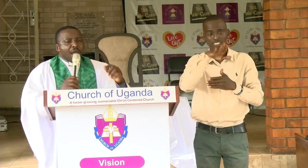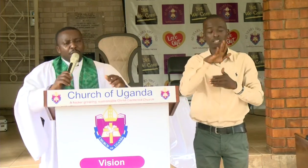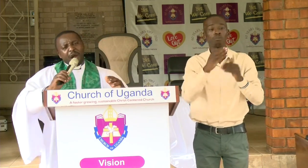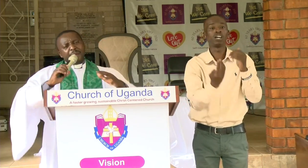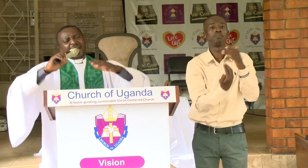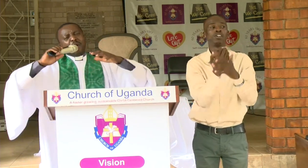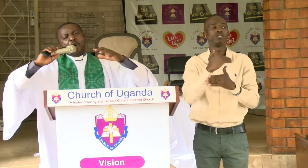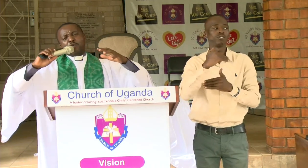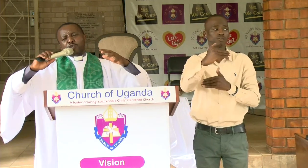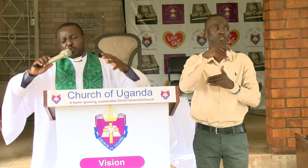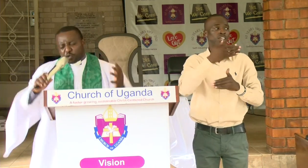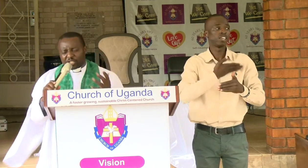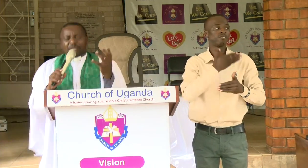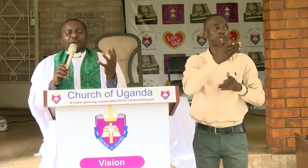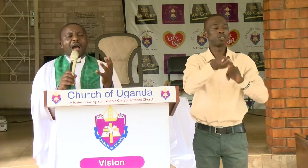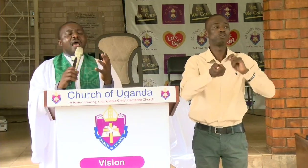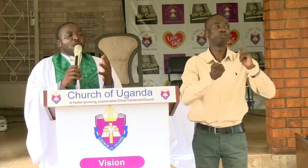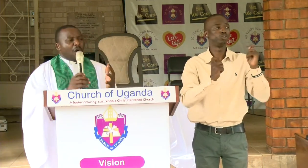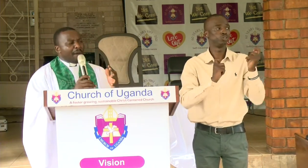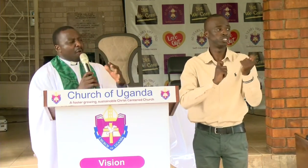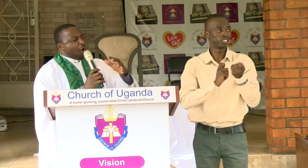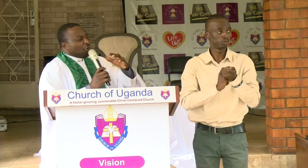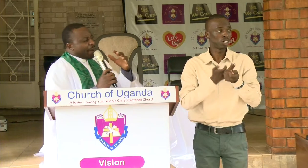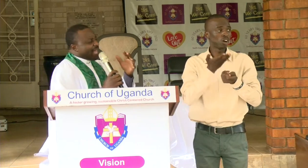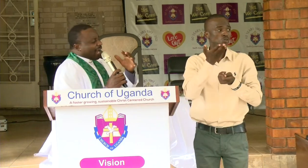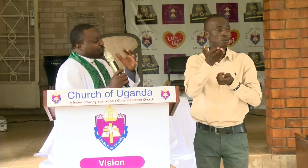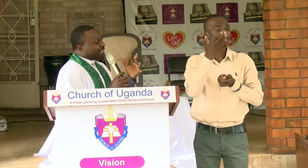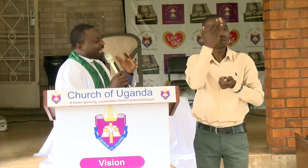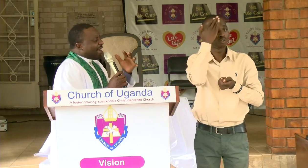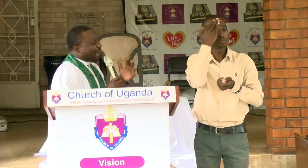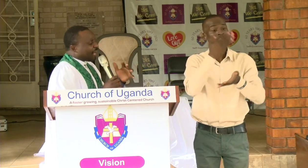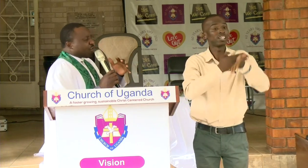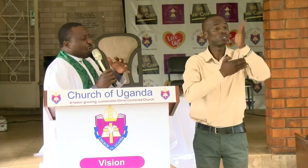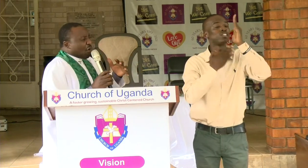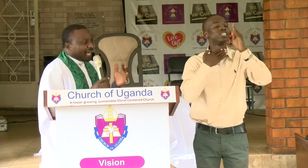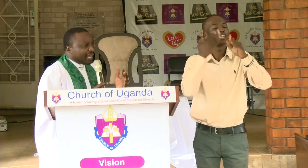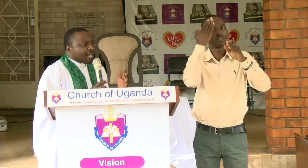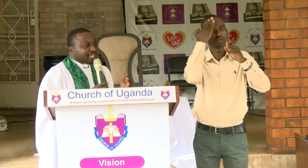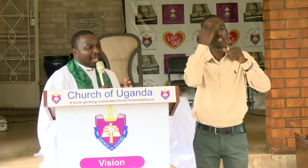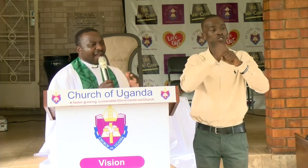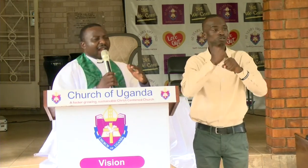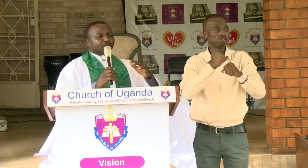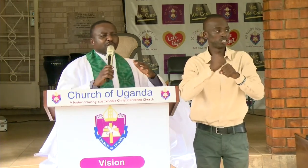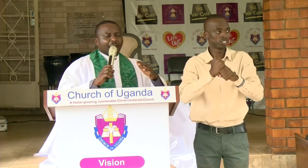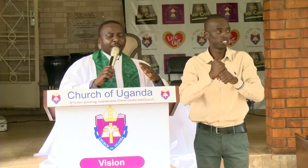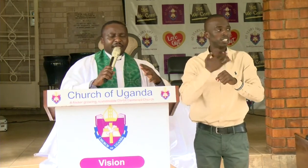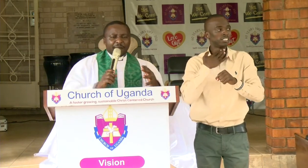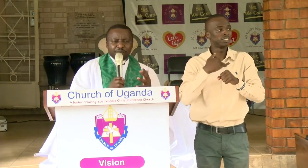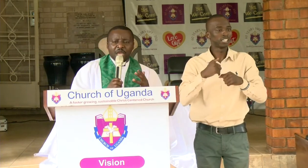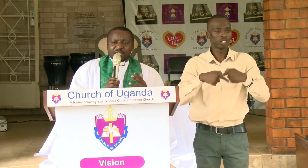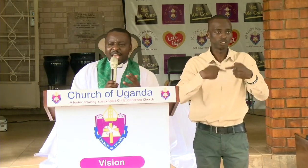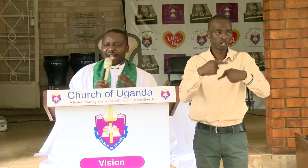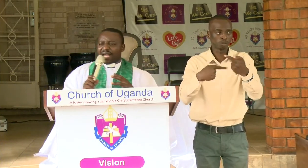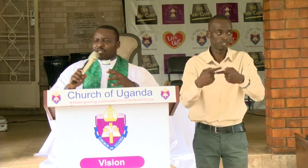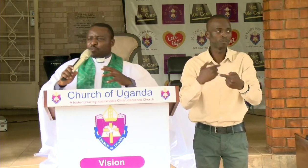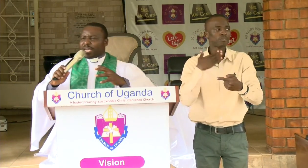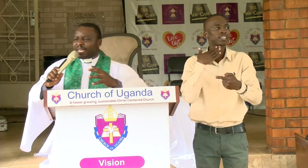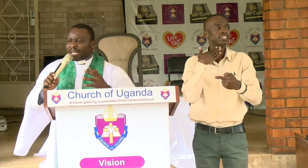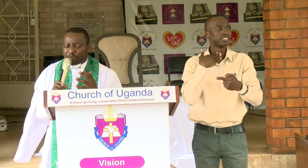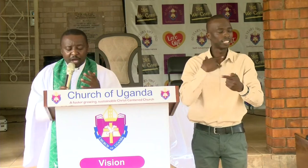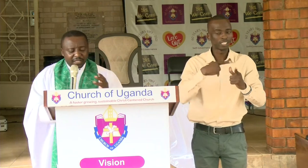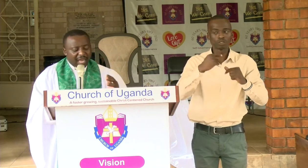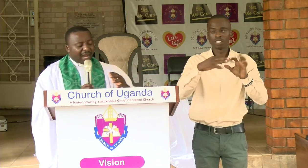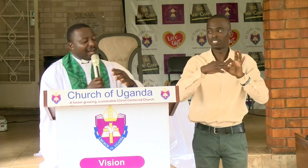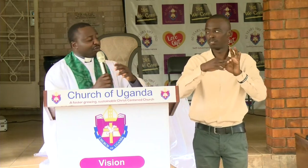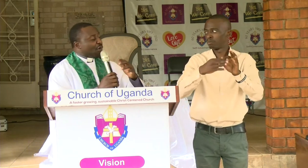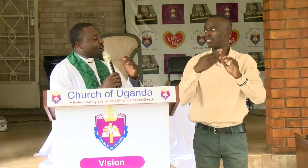amaggya. Bw'abeerawo okukyusibwa wabaawo okumanya Katonda ky'ayagala tukole, ky'ayagala tutambuliremu, ky'ayagala